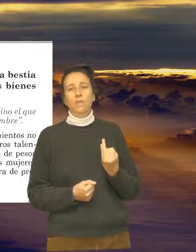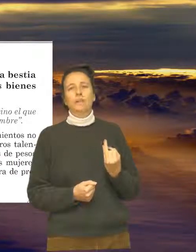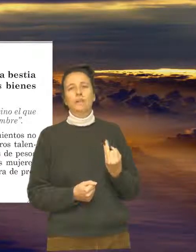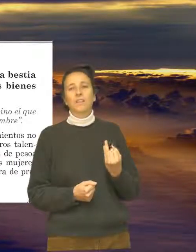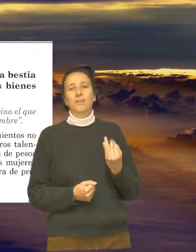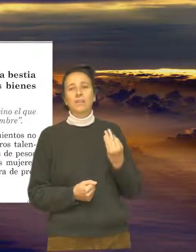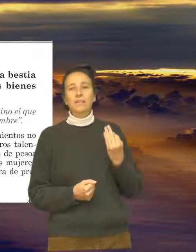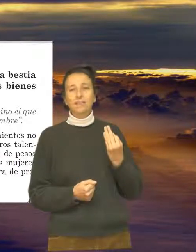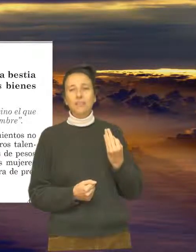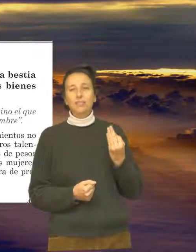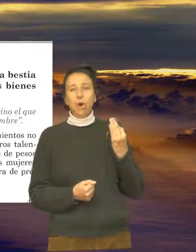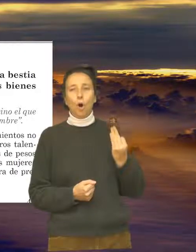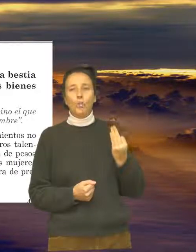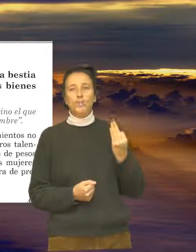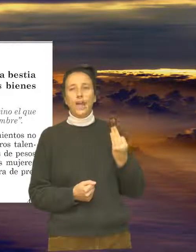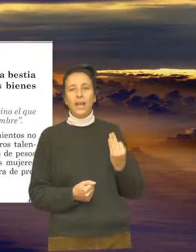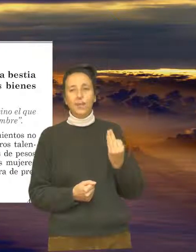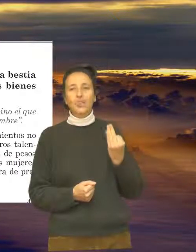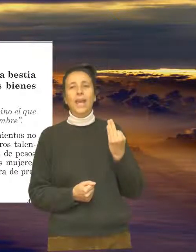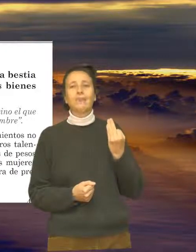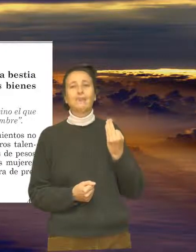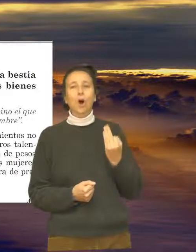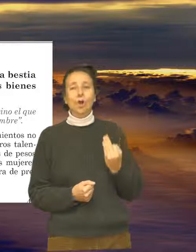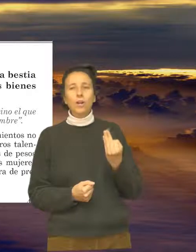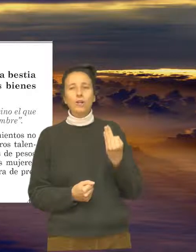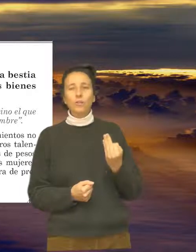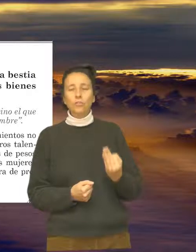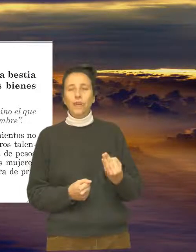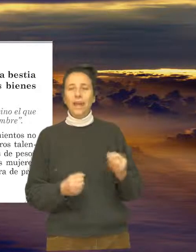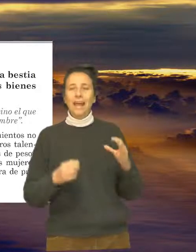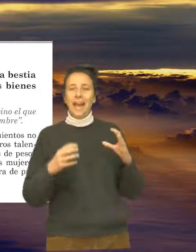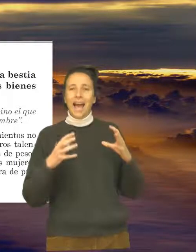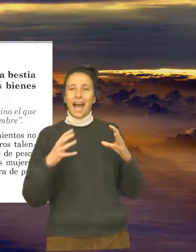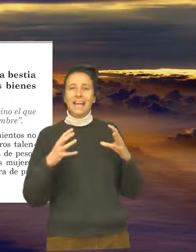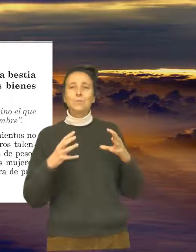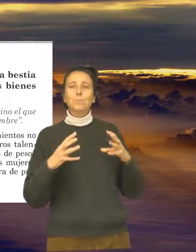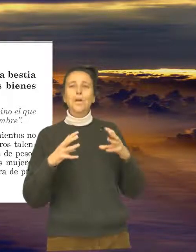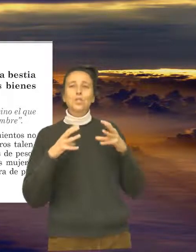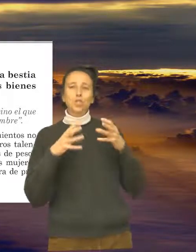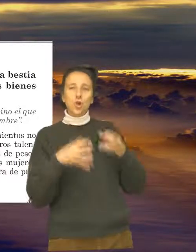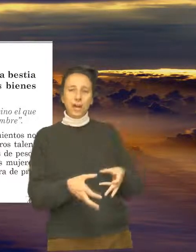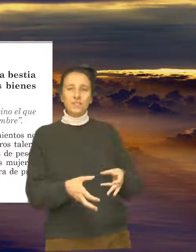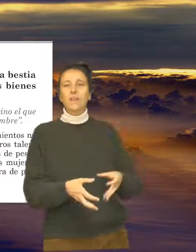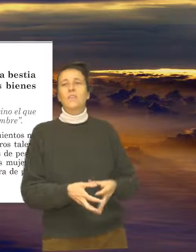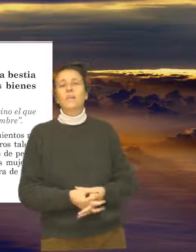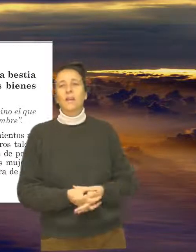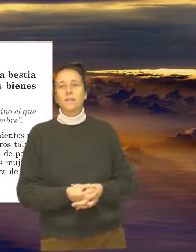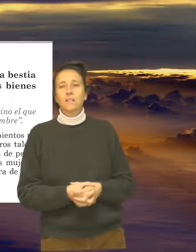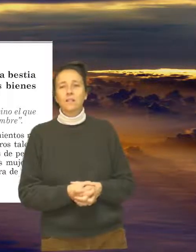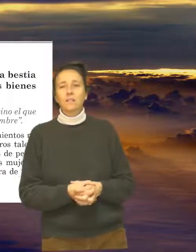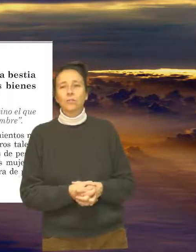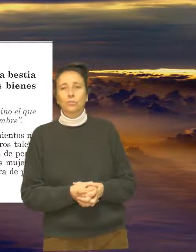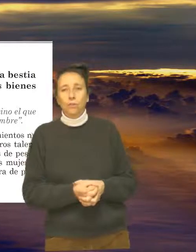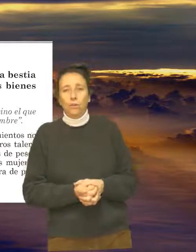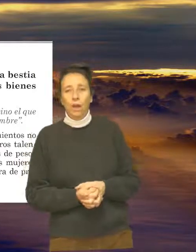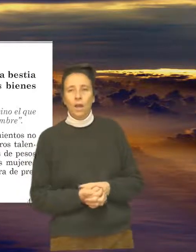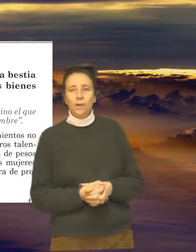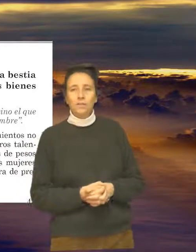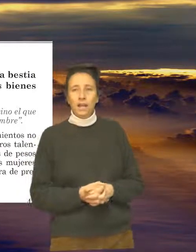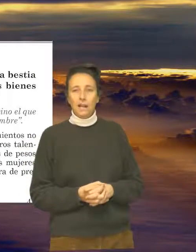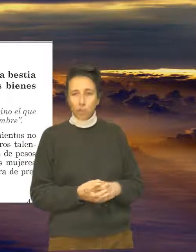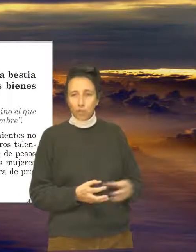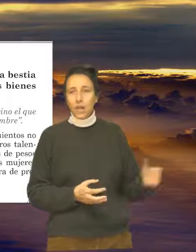institución proveniente de Dios. Y tres, todos aquellos que no reconozcan a las personas que dirigen esa